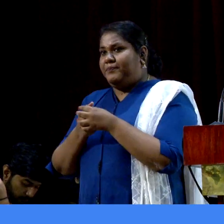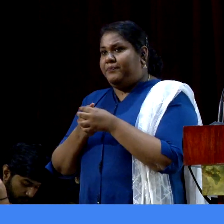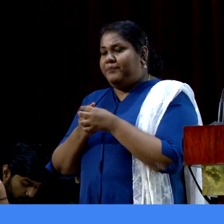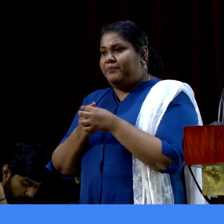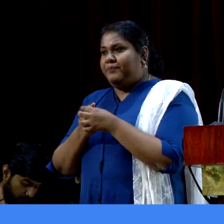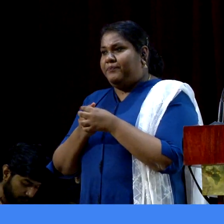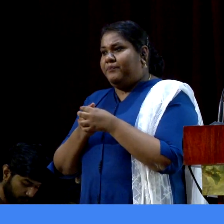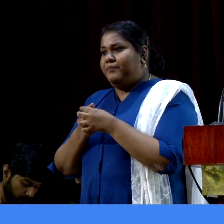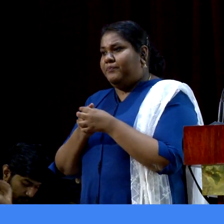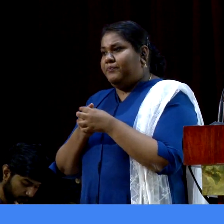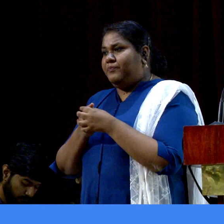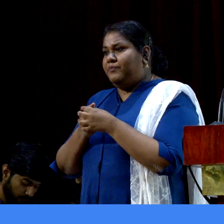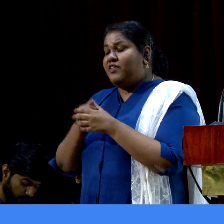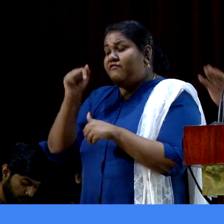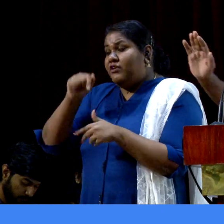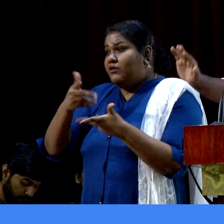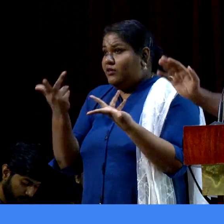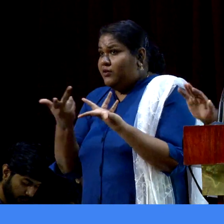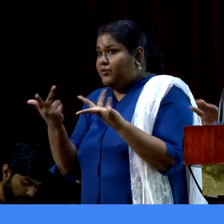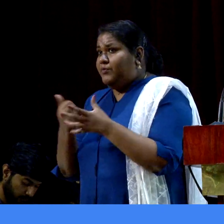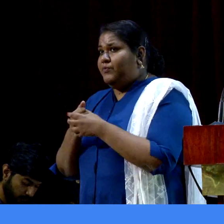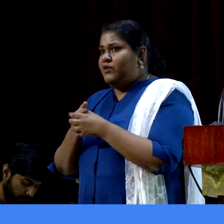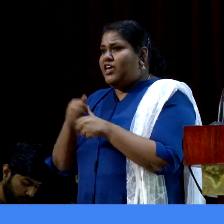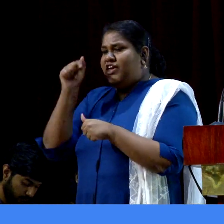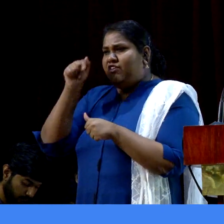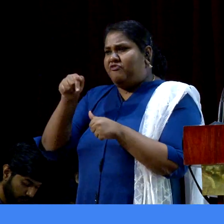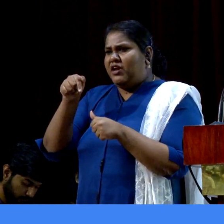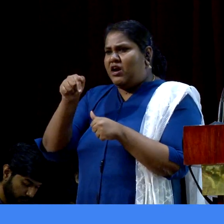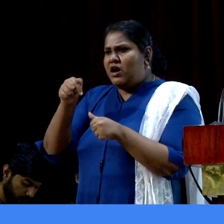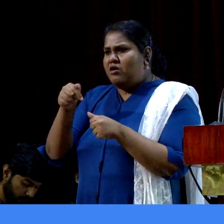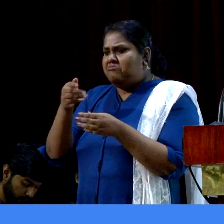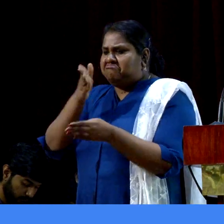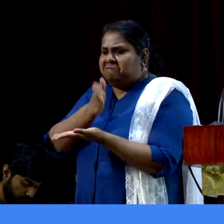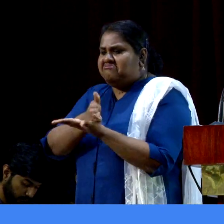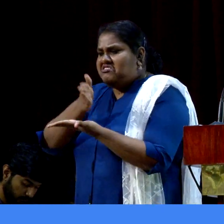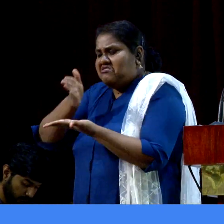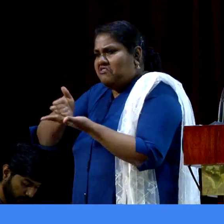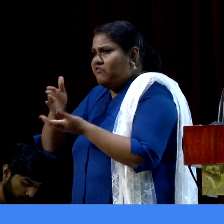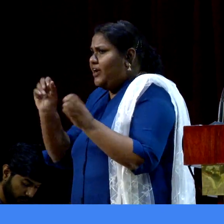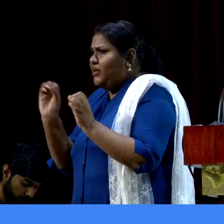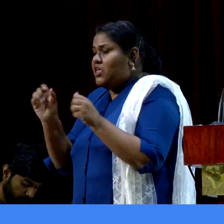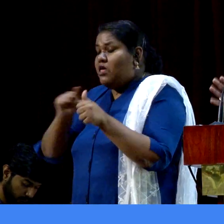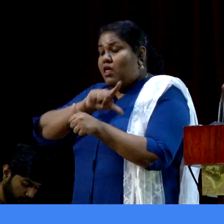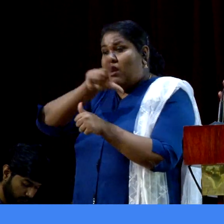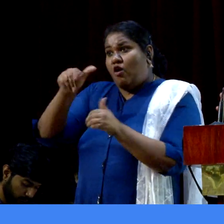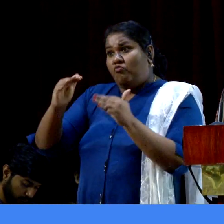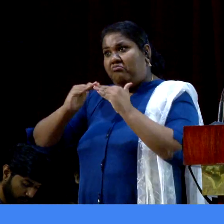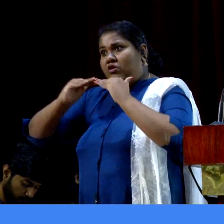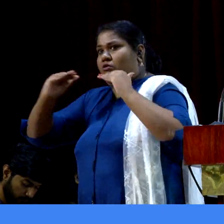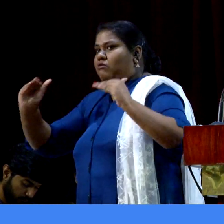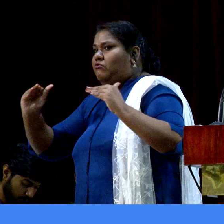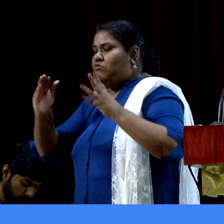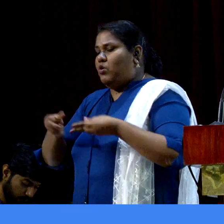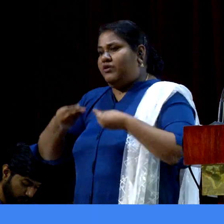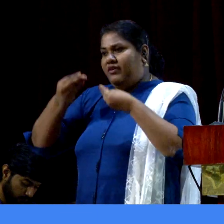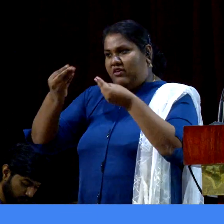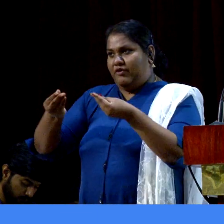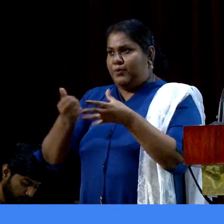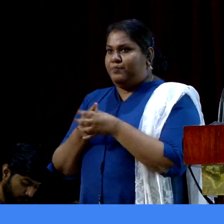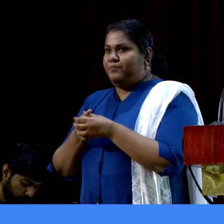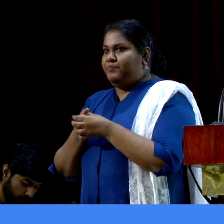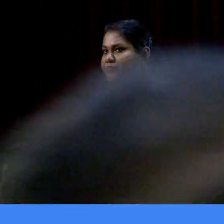என்று சொன்னால், இங்கே வேற்றுமை கிடையாது, எல்லோருக்கும் எல்லாம் என்பது தான் திராவிட மாடல் ஆட்சி. வி